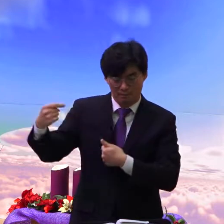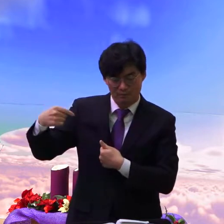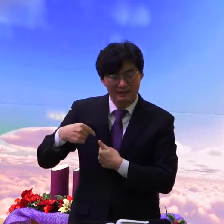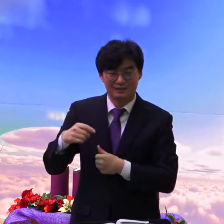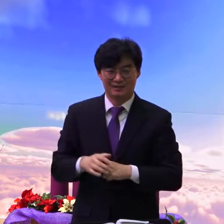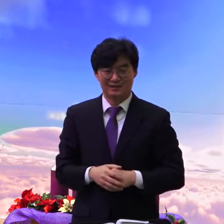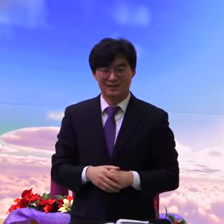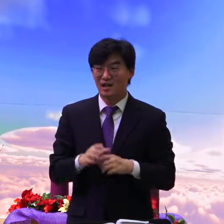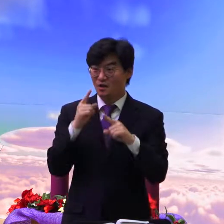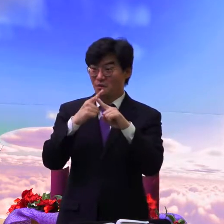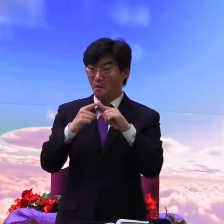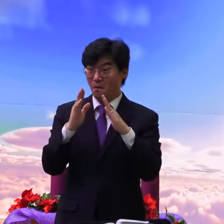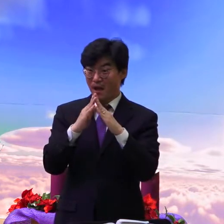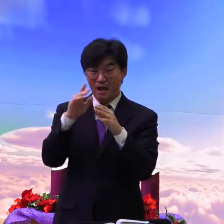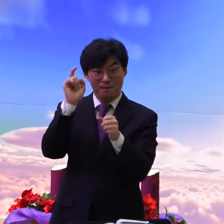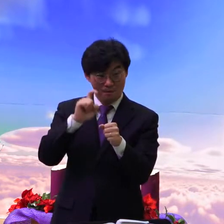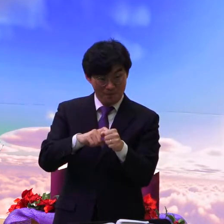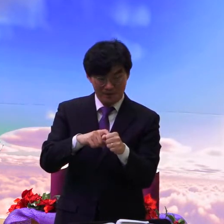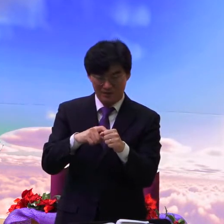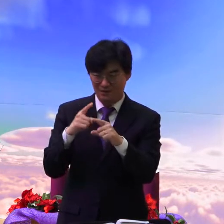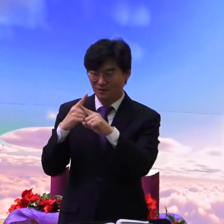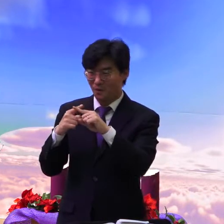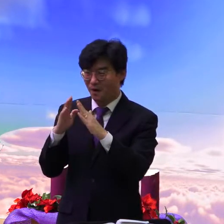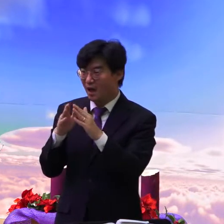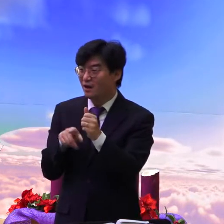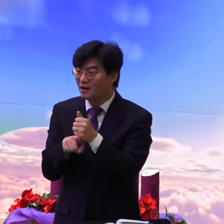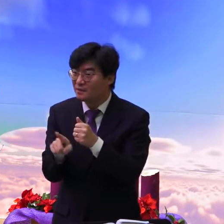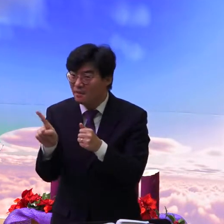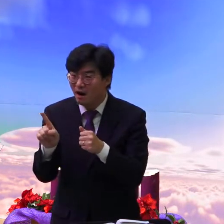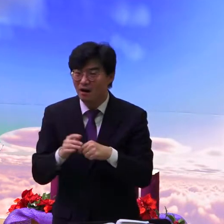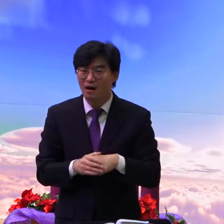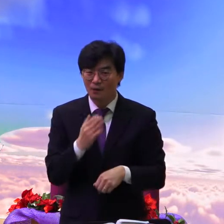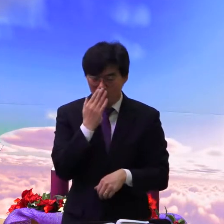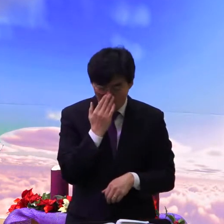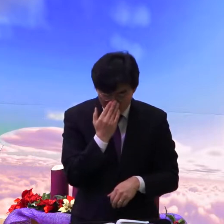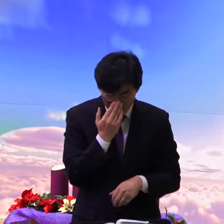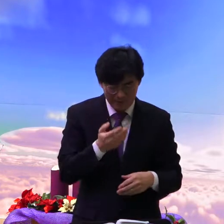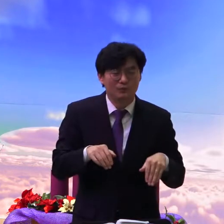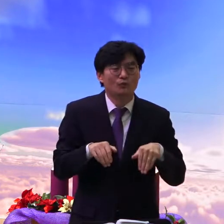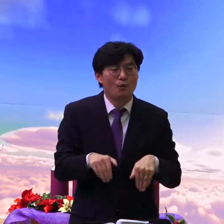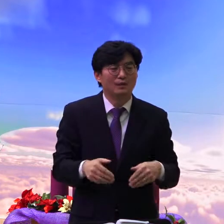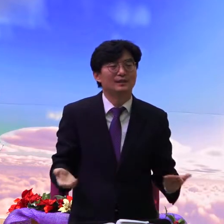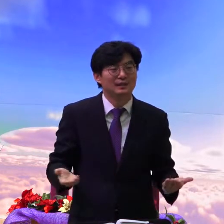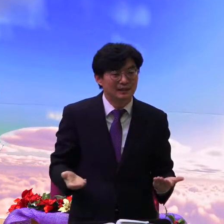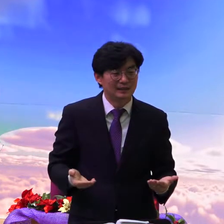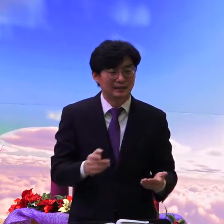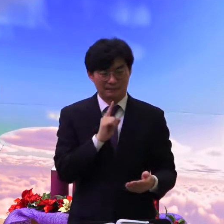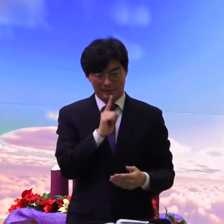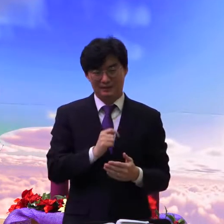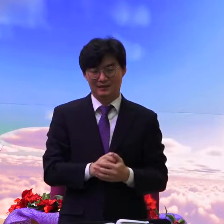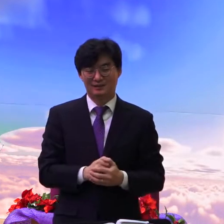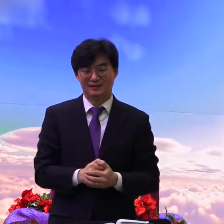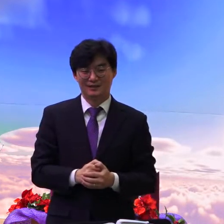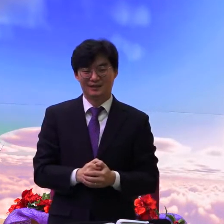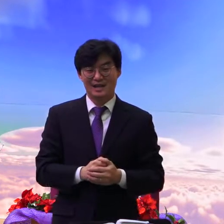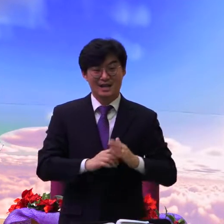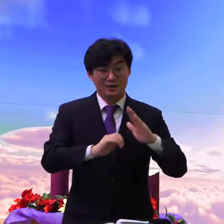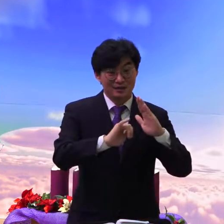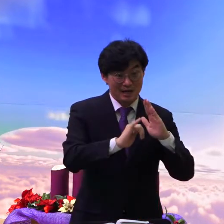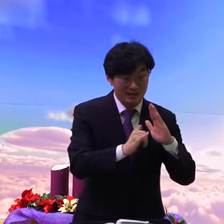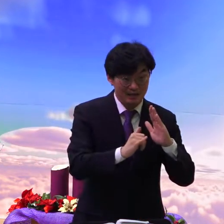계시는 가정에서의 가장이나 혹은 아내로서나 자녀로서나 일들, 직장에 나가서 맡게 된 여러 가지 일들,